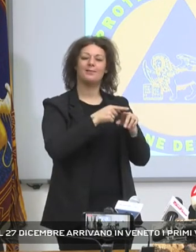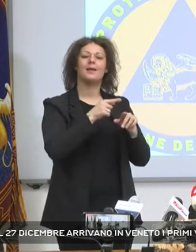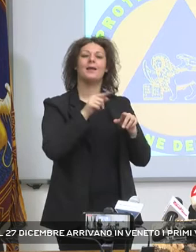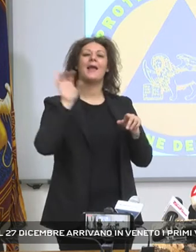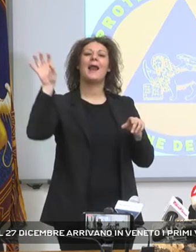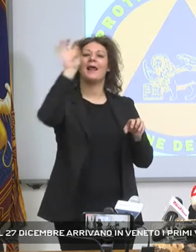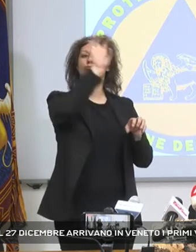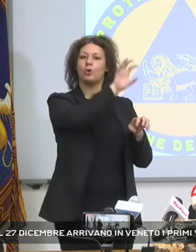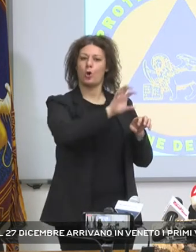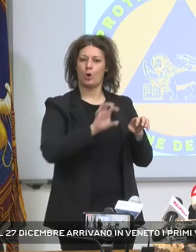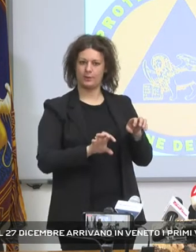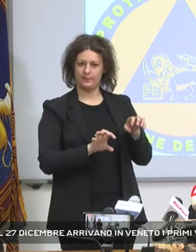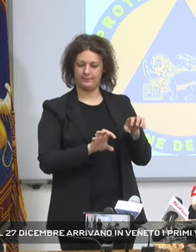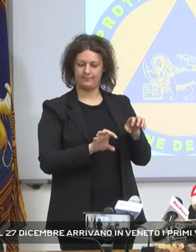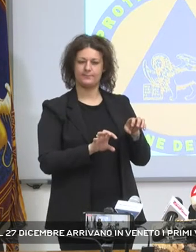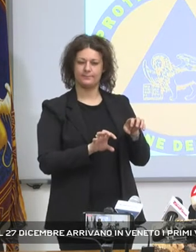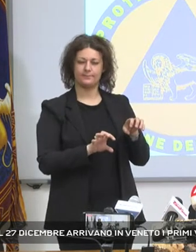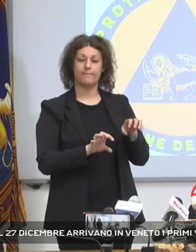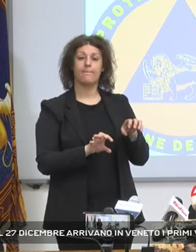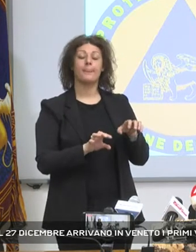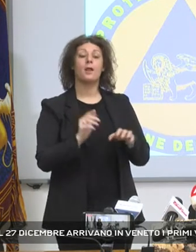dovevano individuare ognuna